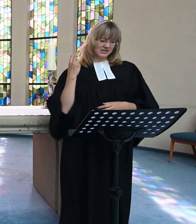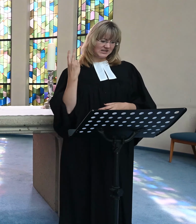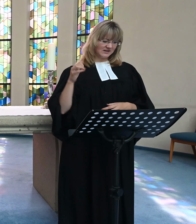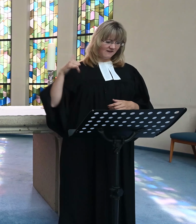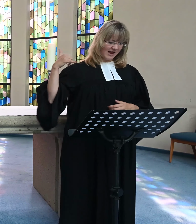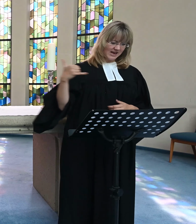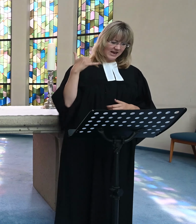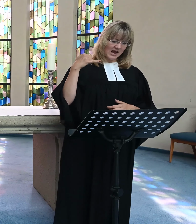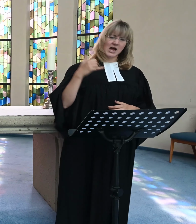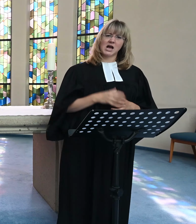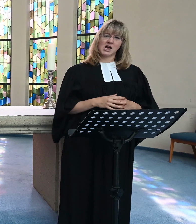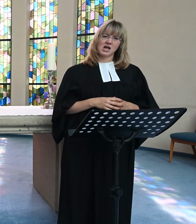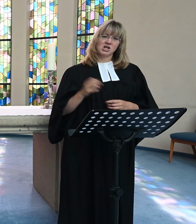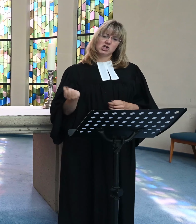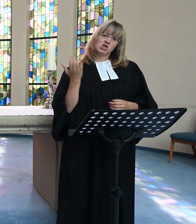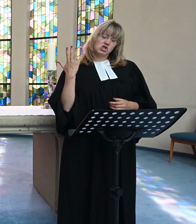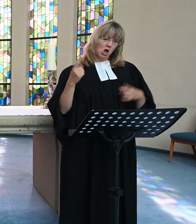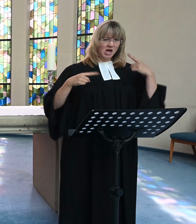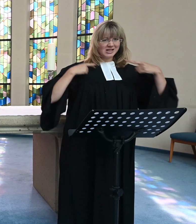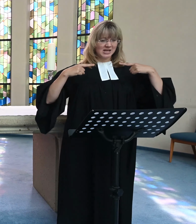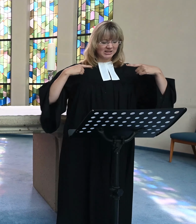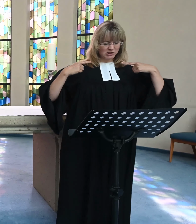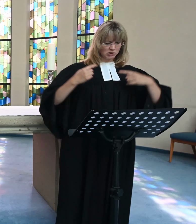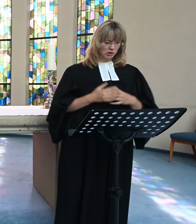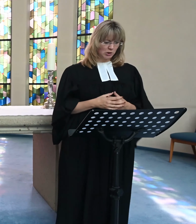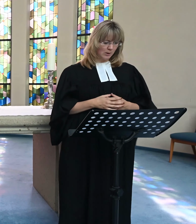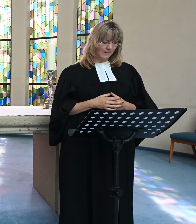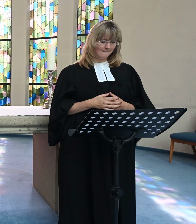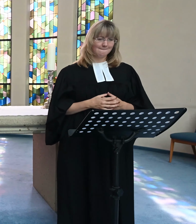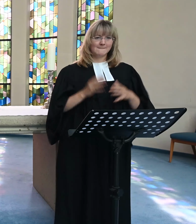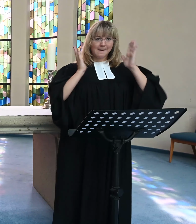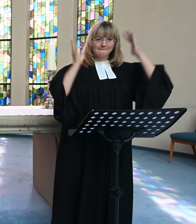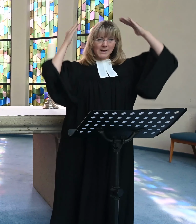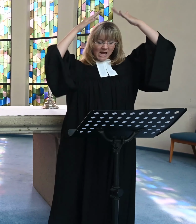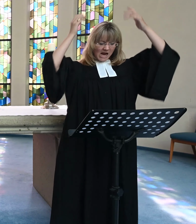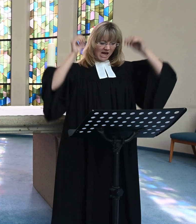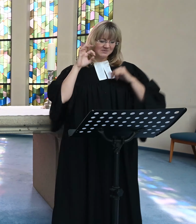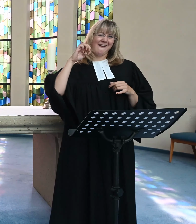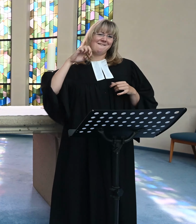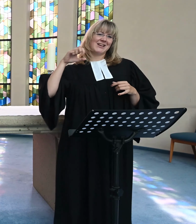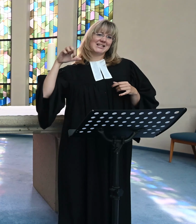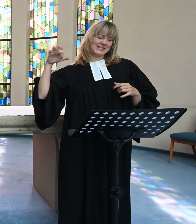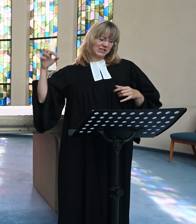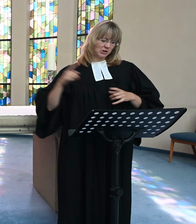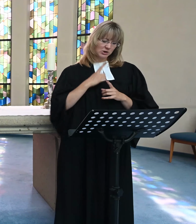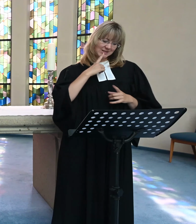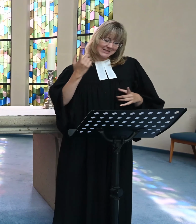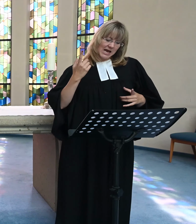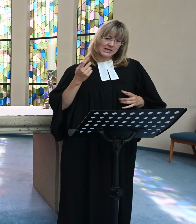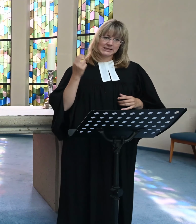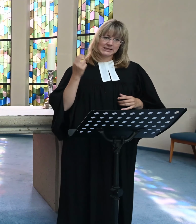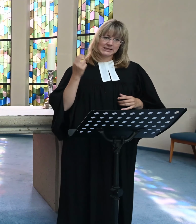niemals uns, seine Kinder, in Versuchung führen. Vielleicht haben Sie auch eine Lieblingsbitte oder eine,